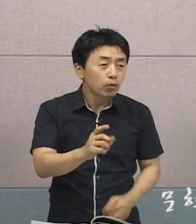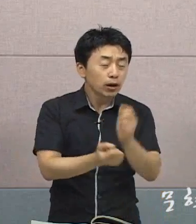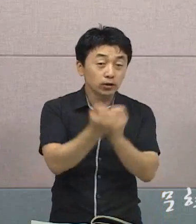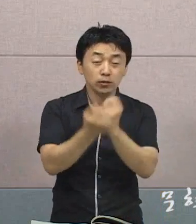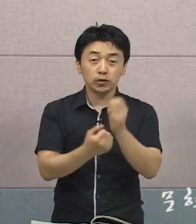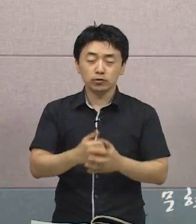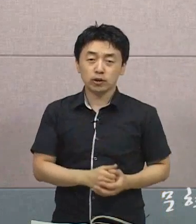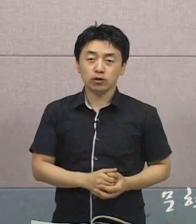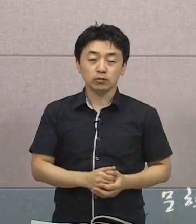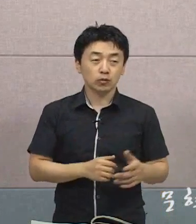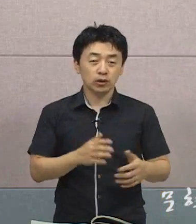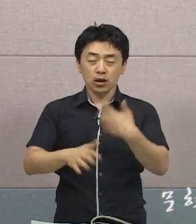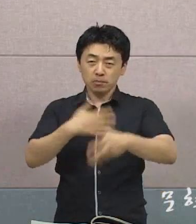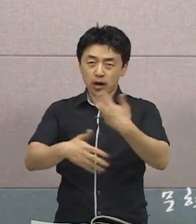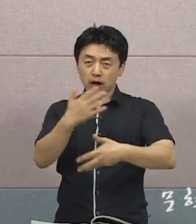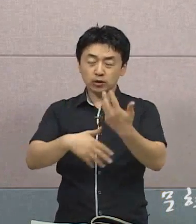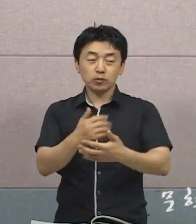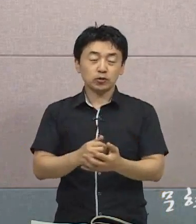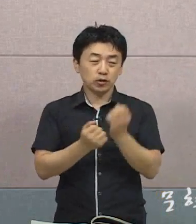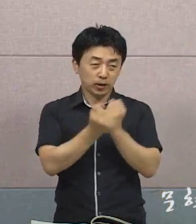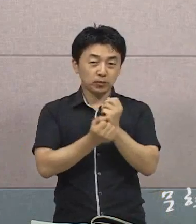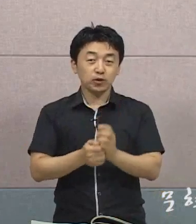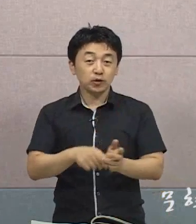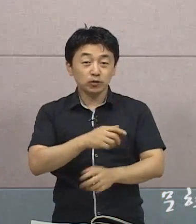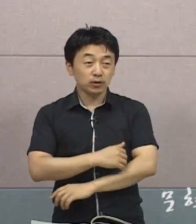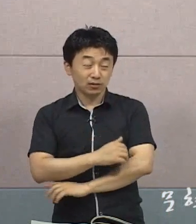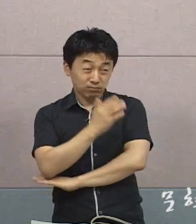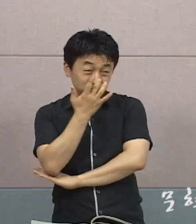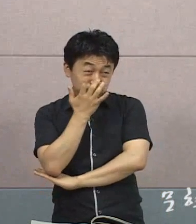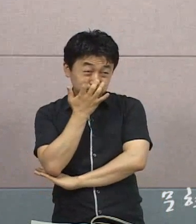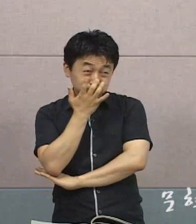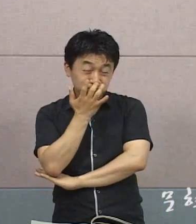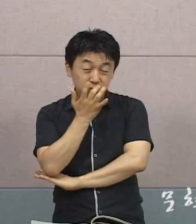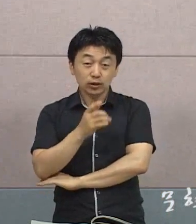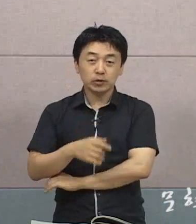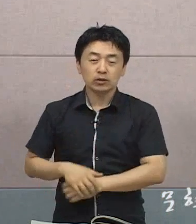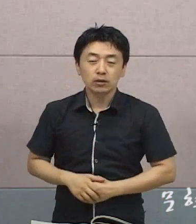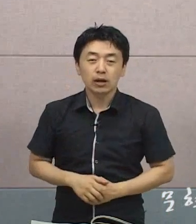해서 설명을 해주면 되고요. 농아인 막 설명을 해줬어요. 막 설명을 해줬는데 농아인이 그러면요,